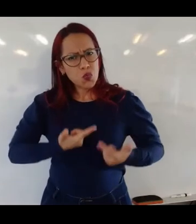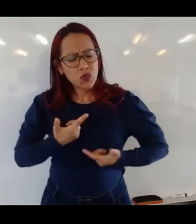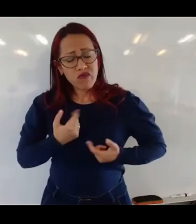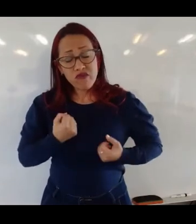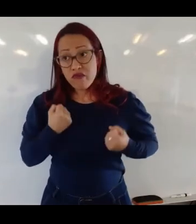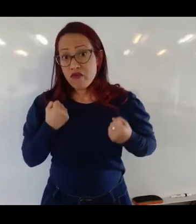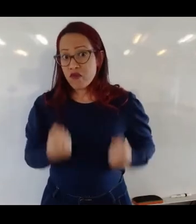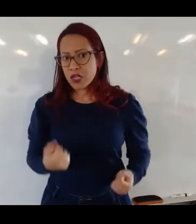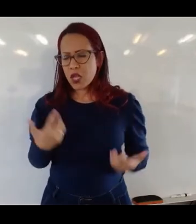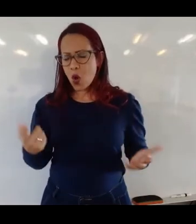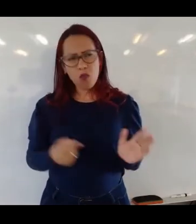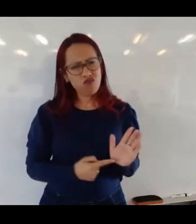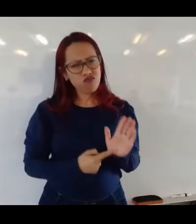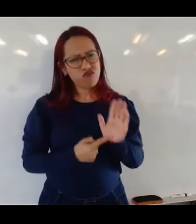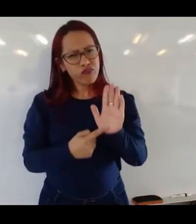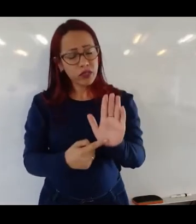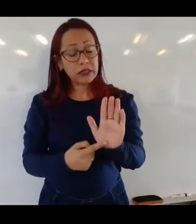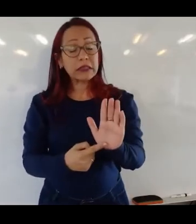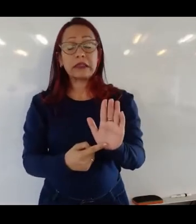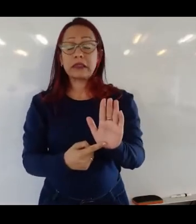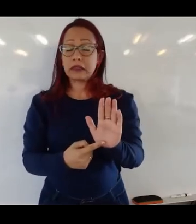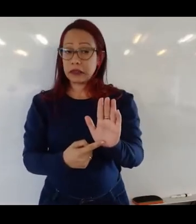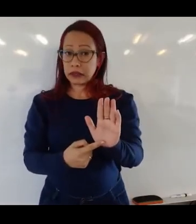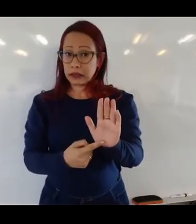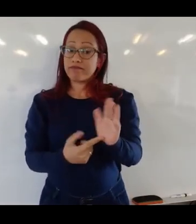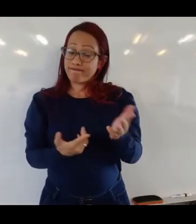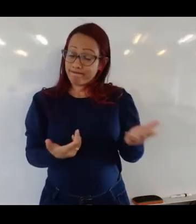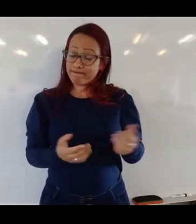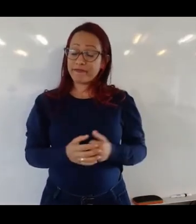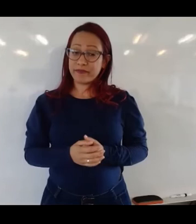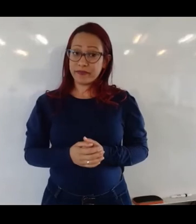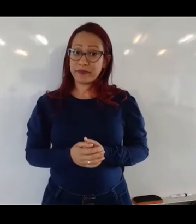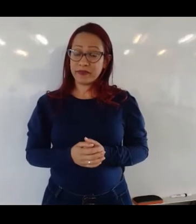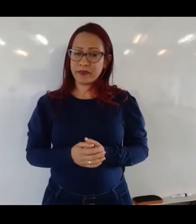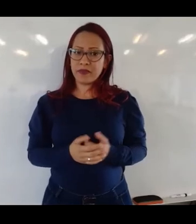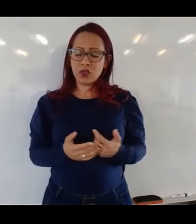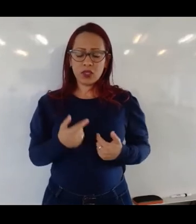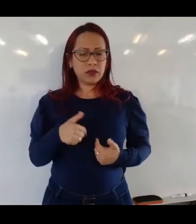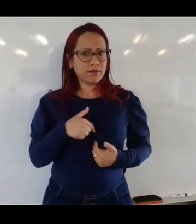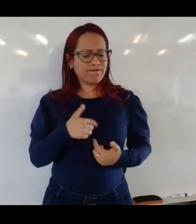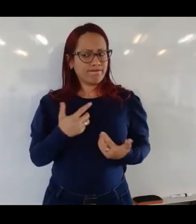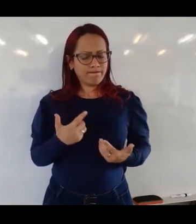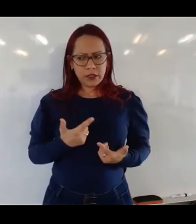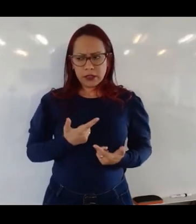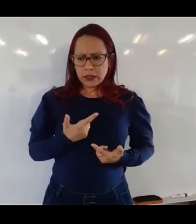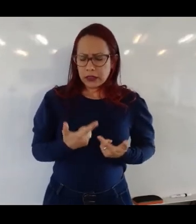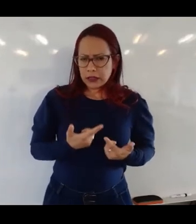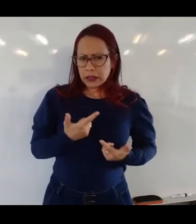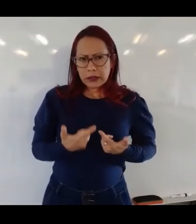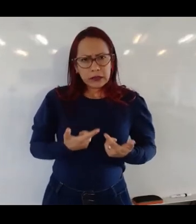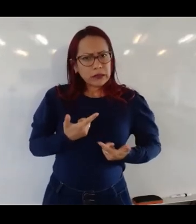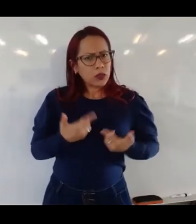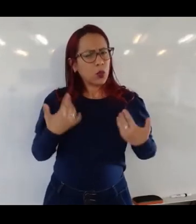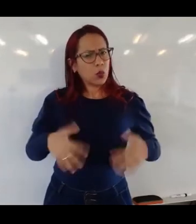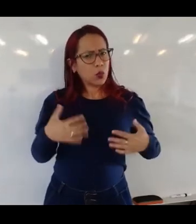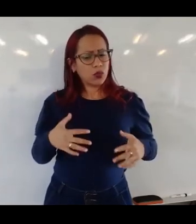fuerte por la aparición. Creo que ahí también ha sido una batalla importante. Y no es